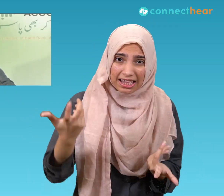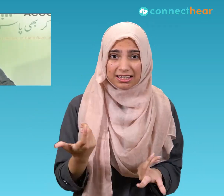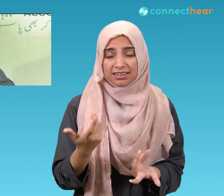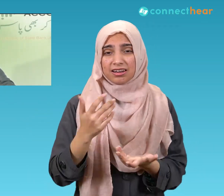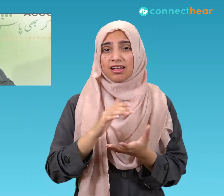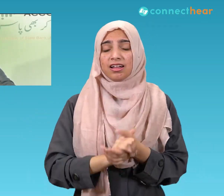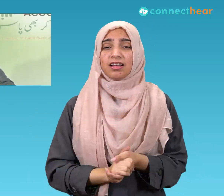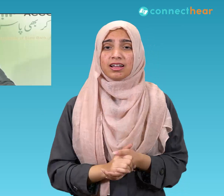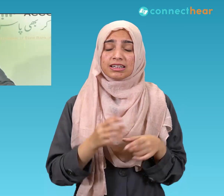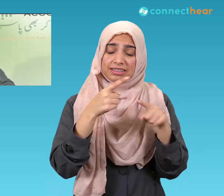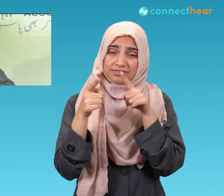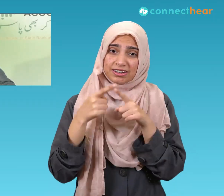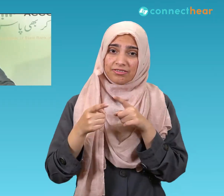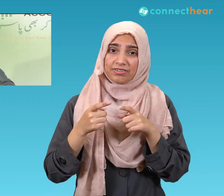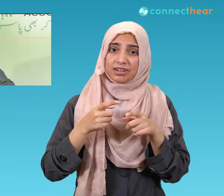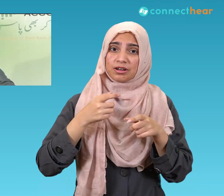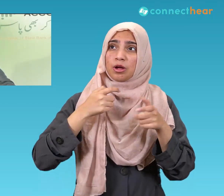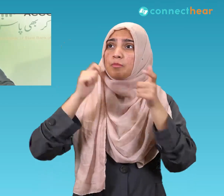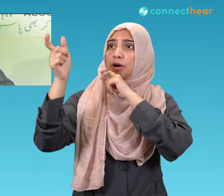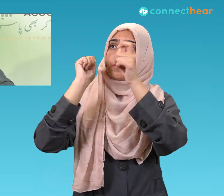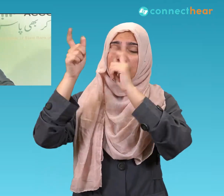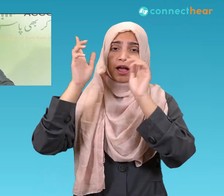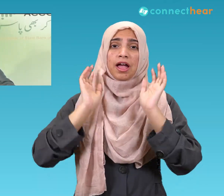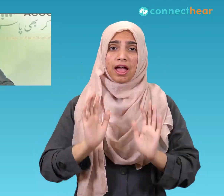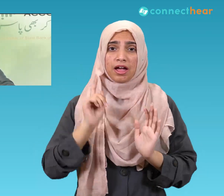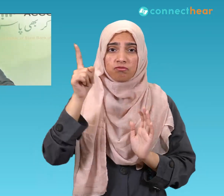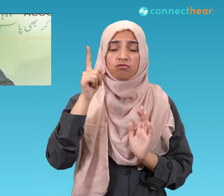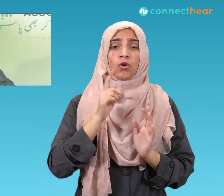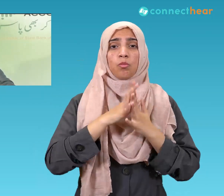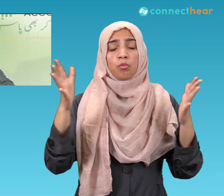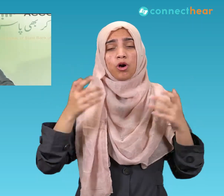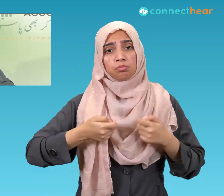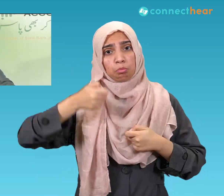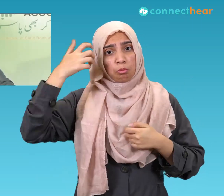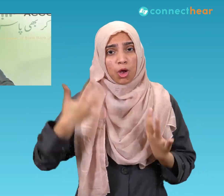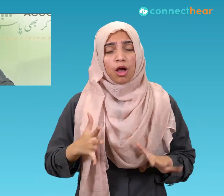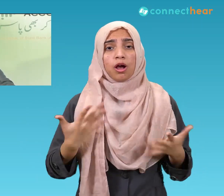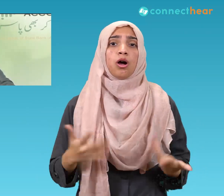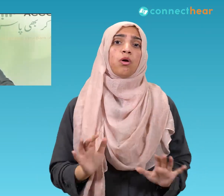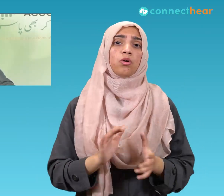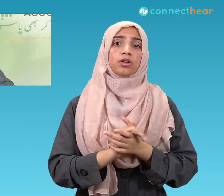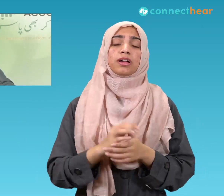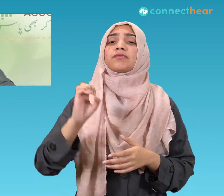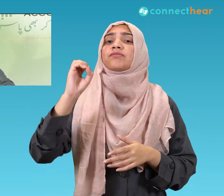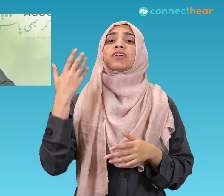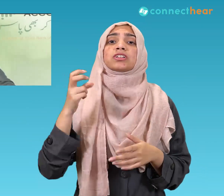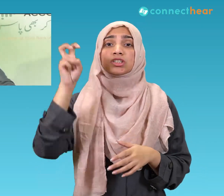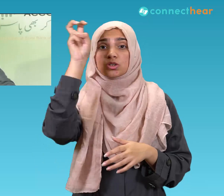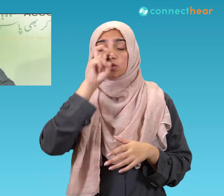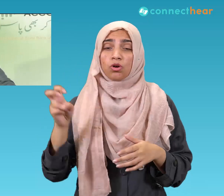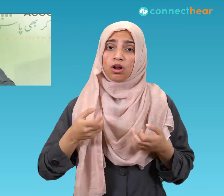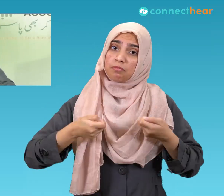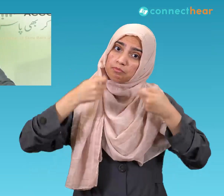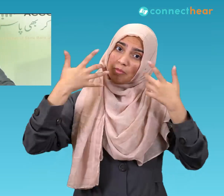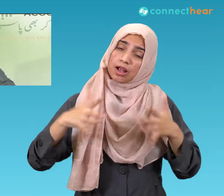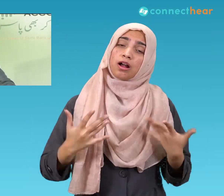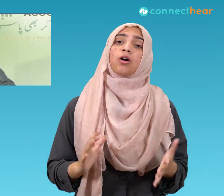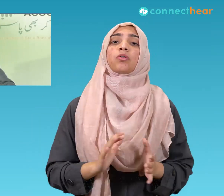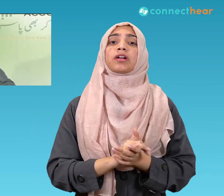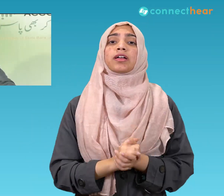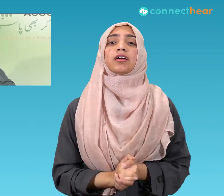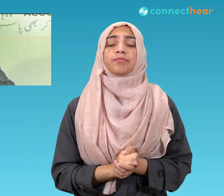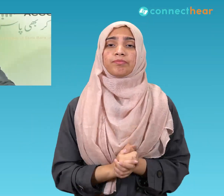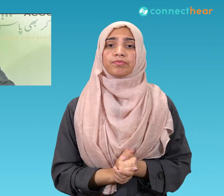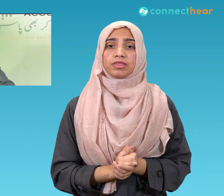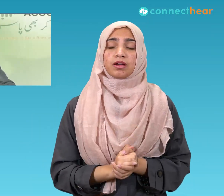ہیں، وہ ایک تو مہنگا ہوا ڈالر کے مضبوط ہونے سے اور روپے گرنے سے، لیکن